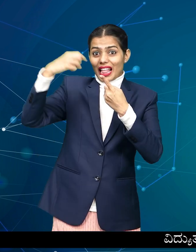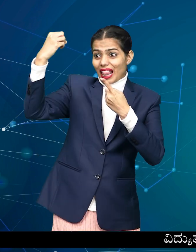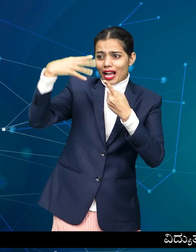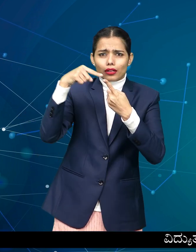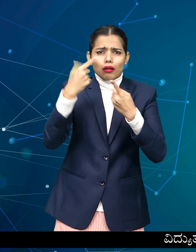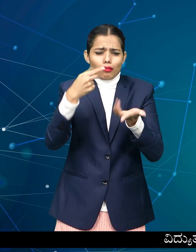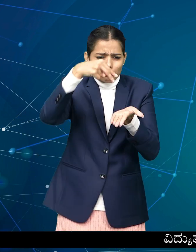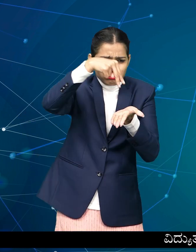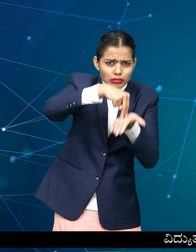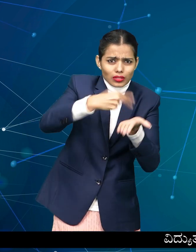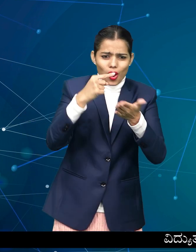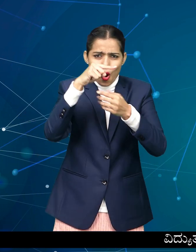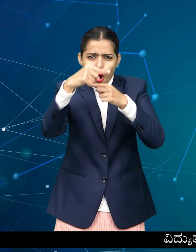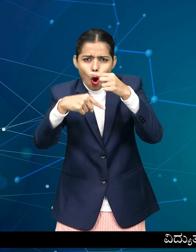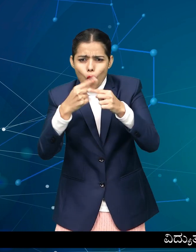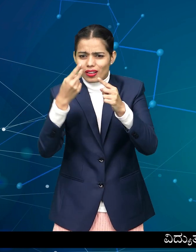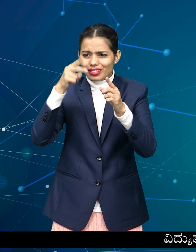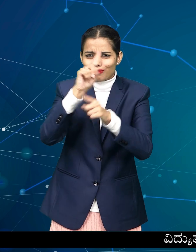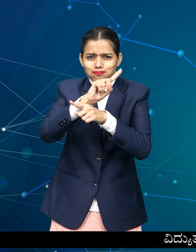ವಿದ್ಯುತ್ ಘಟಕಗಳು ಮತ್ತು ಚಿಹ್ನೆಗಳು,